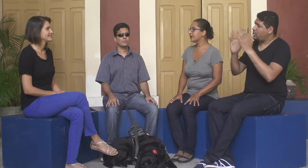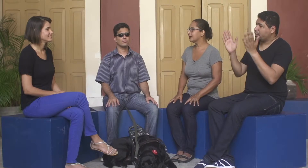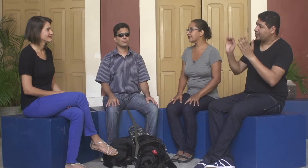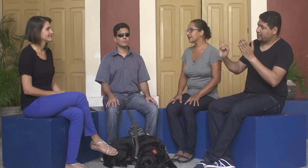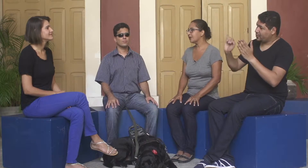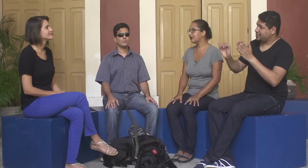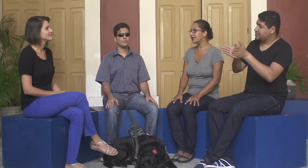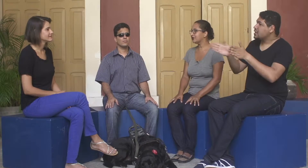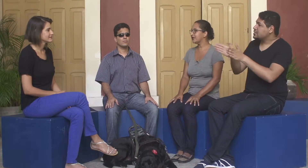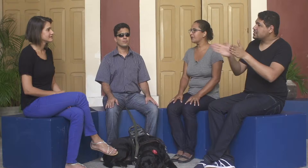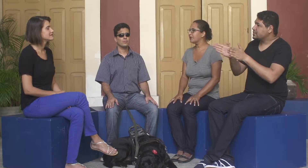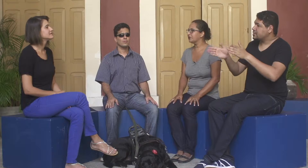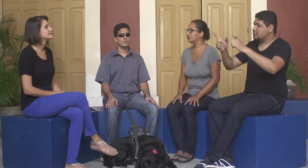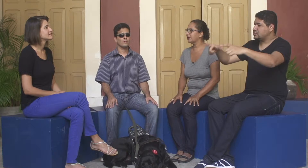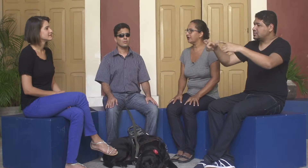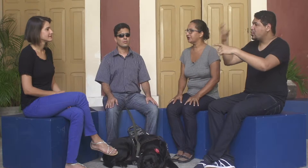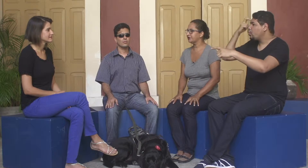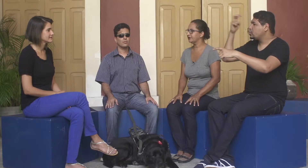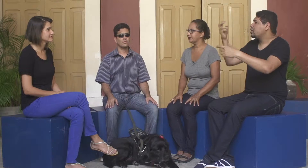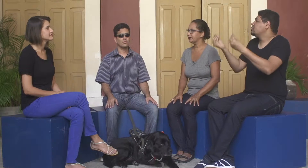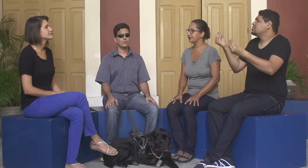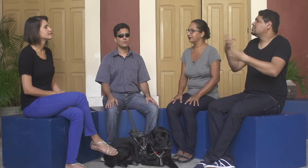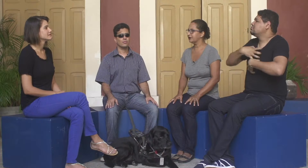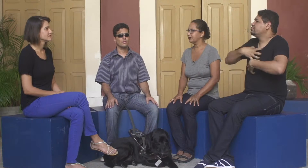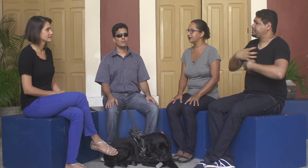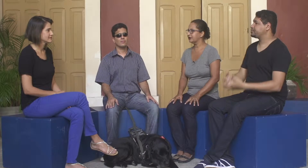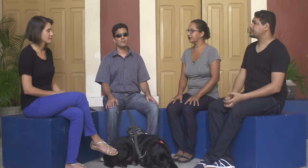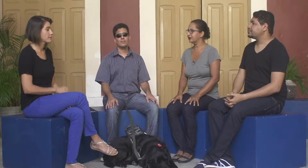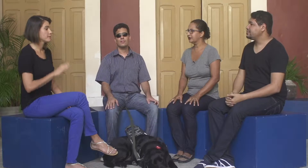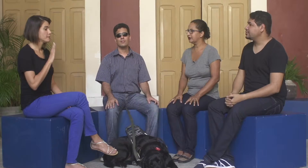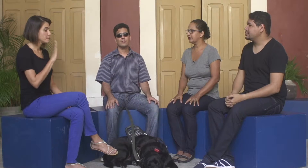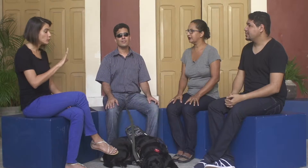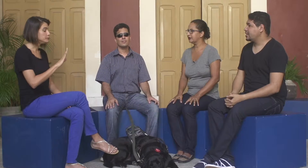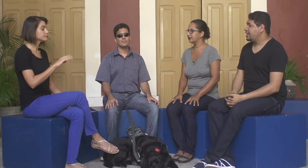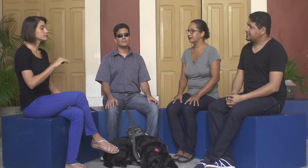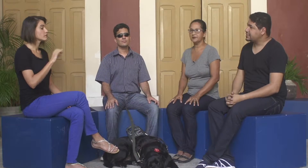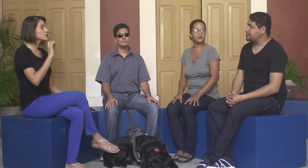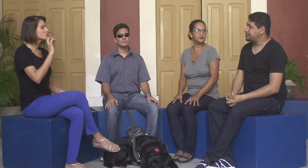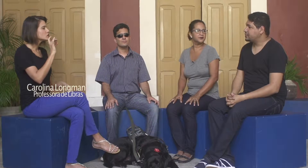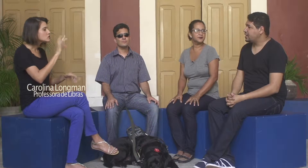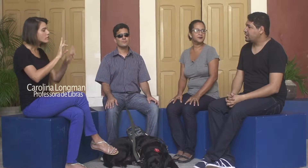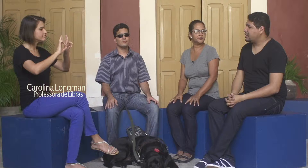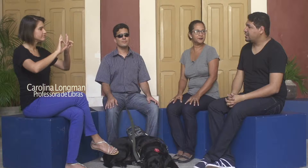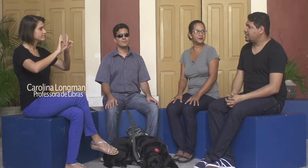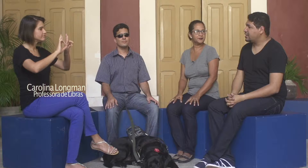da acessibilidade nos equipamentos culturais? Hernani traduz em Libras Então Carolina